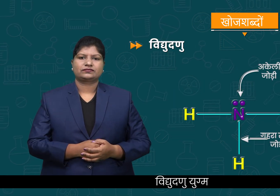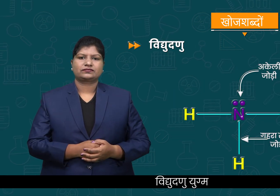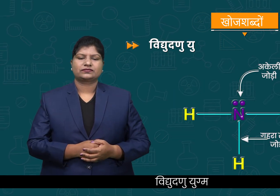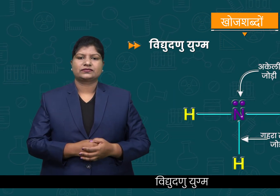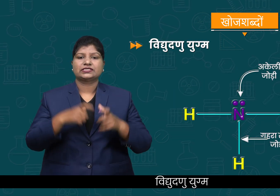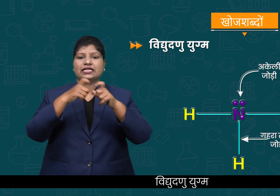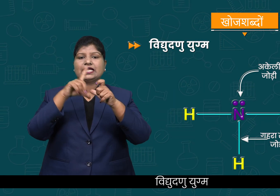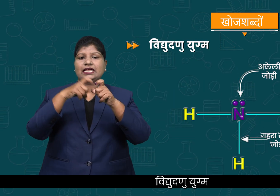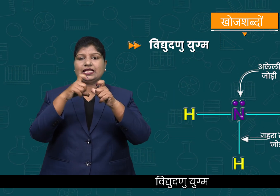विद्युधनु युग्म।